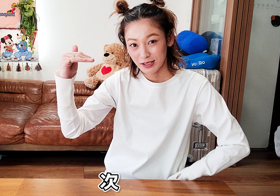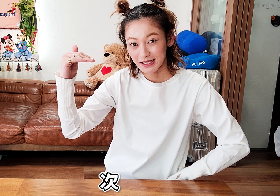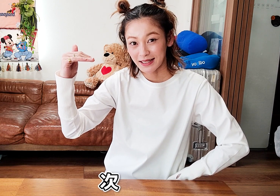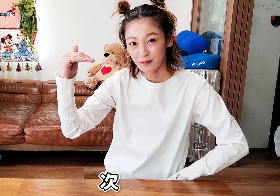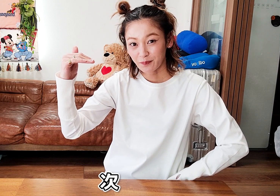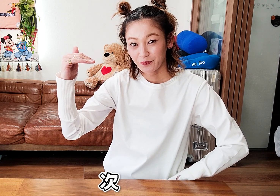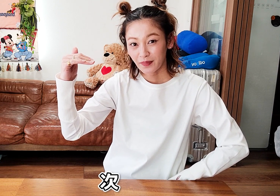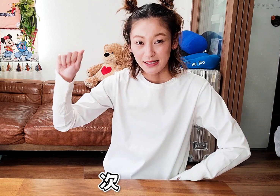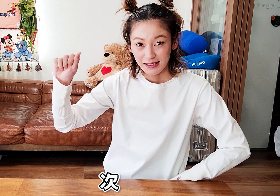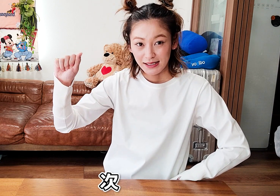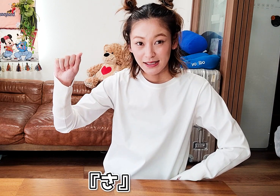次、さ、